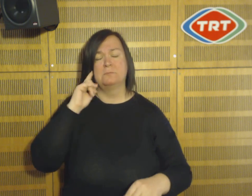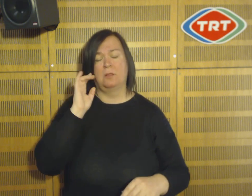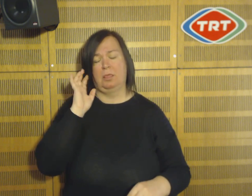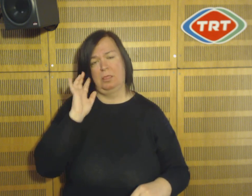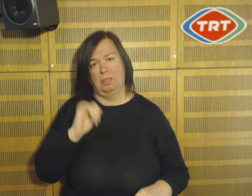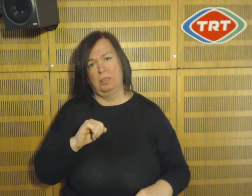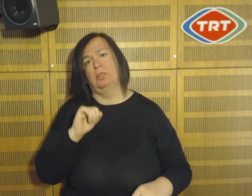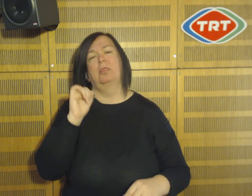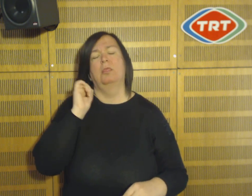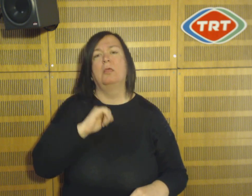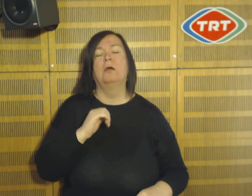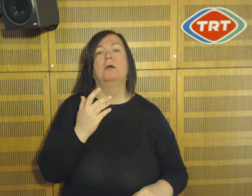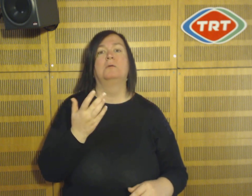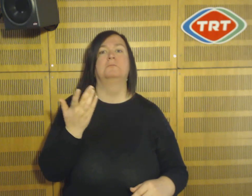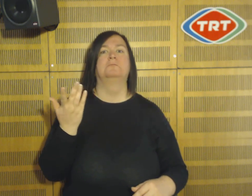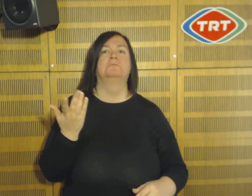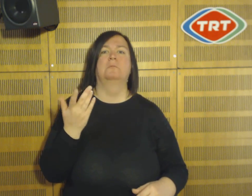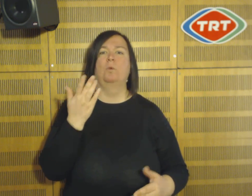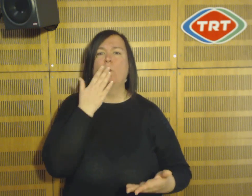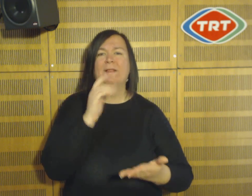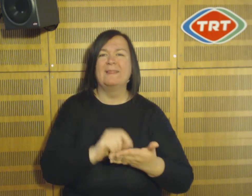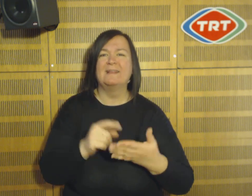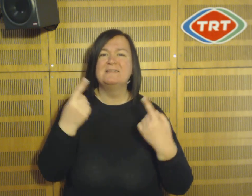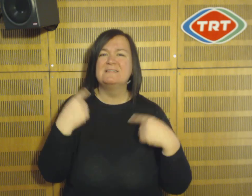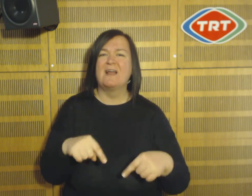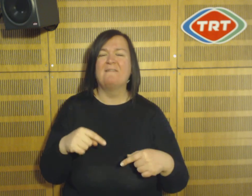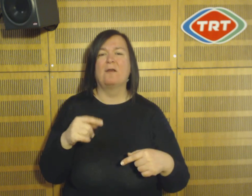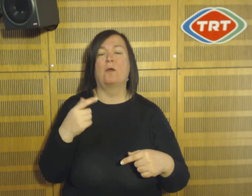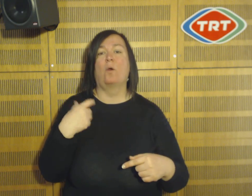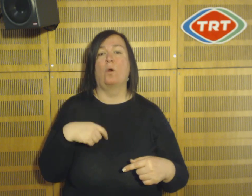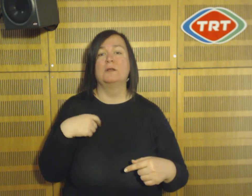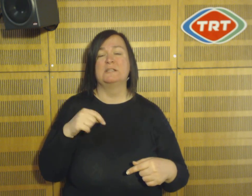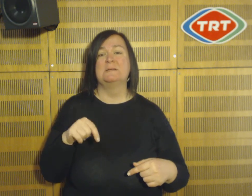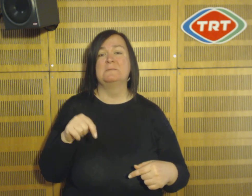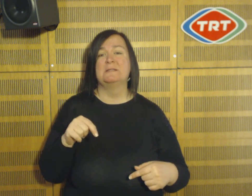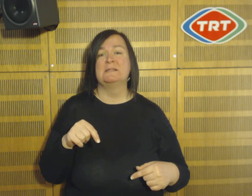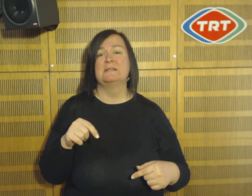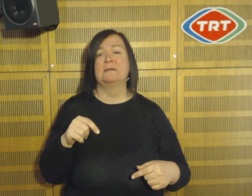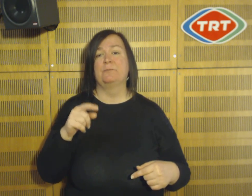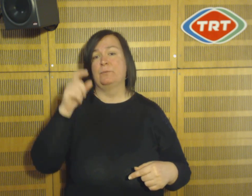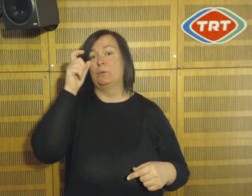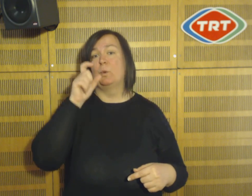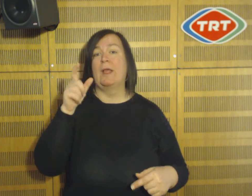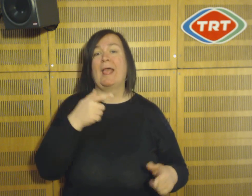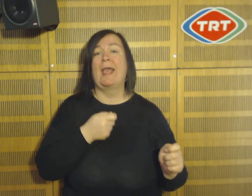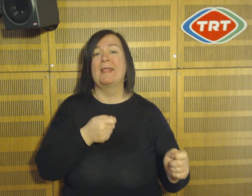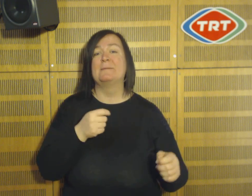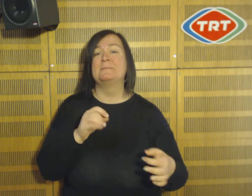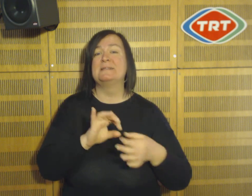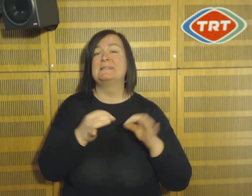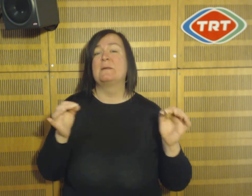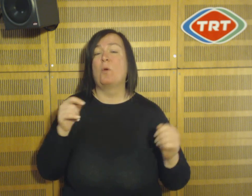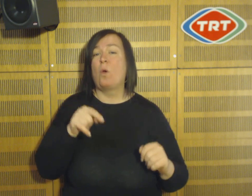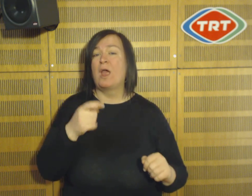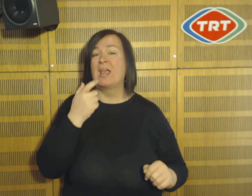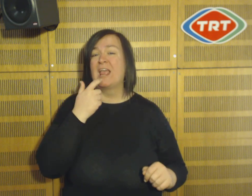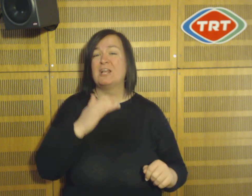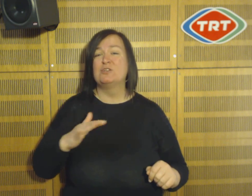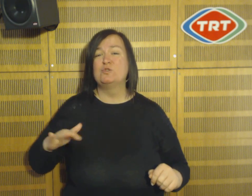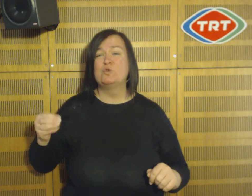zorlanıyorsunuz işte Mesela D sınav dönemlerinde Özellikle de şu anda Türkiye'deki eğitim sisteminde O yaşlardaki çocukların sınav